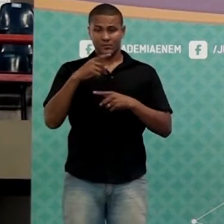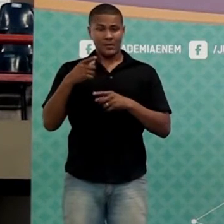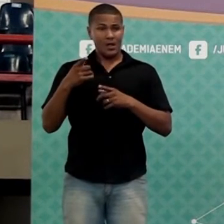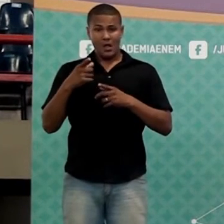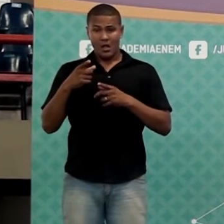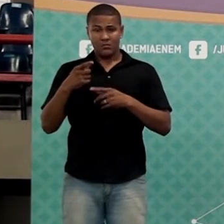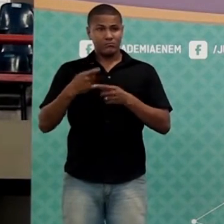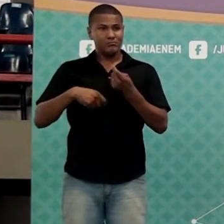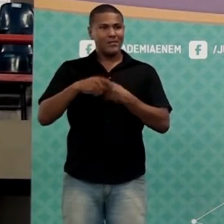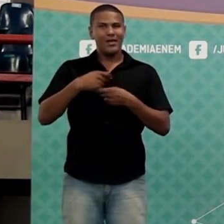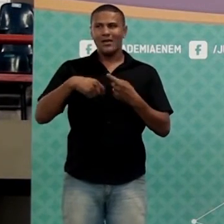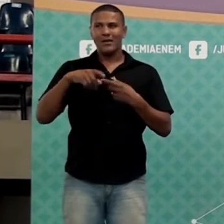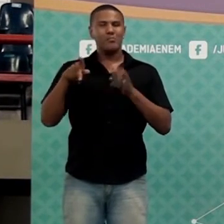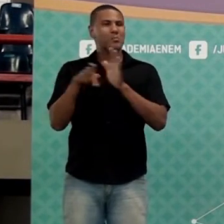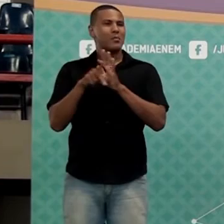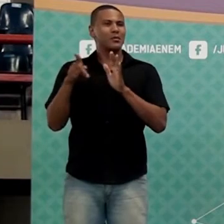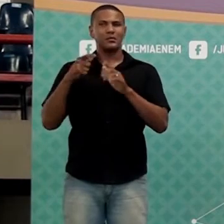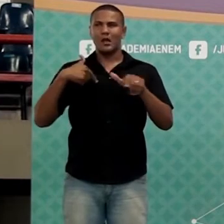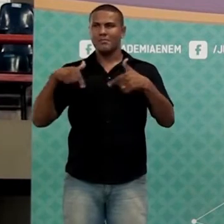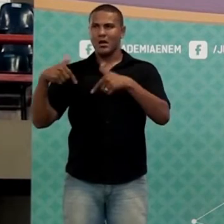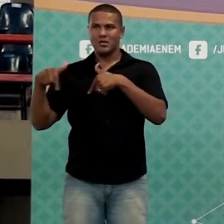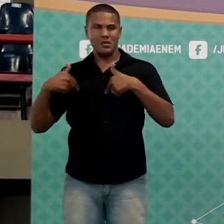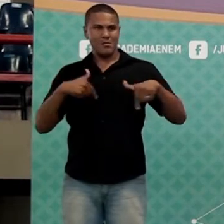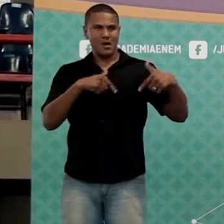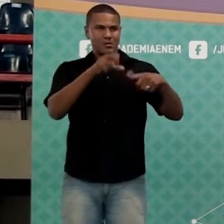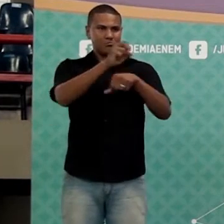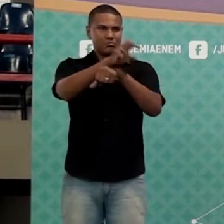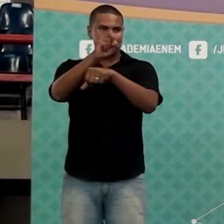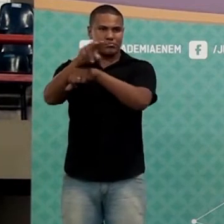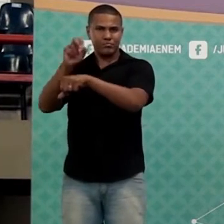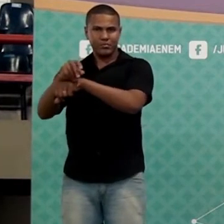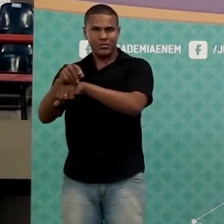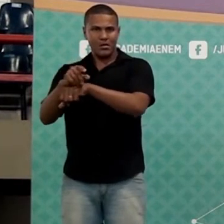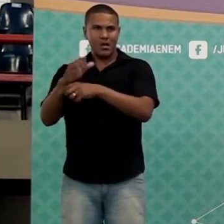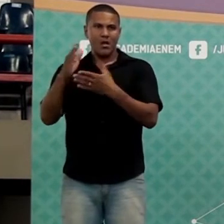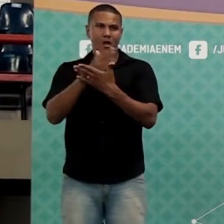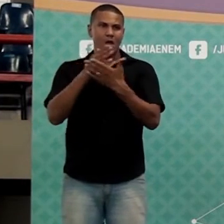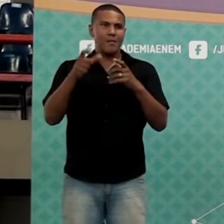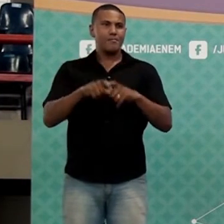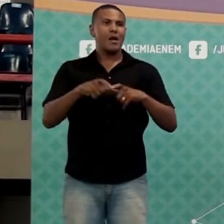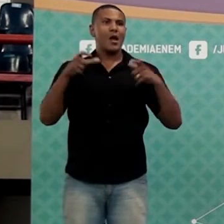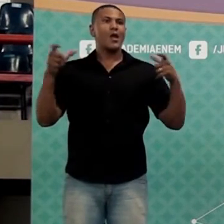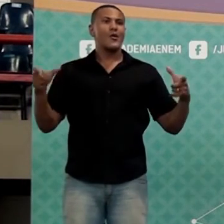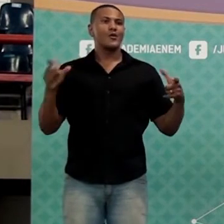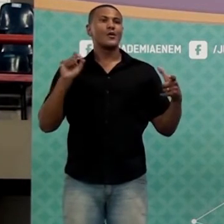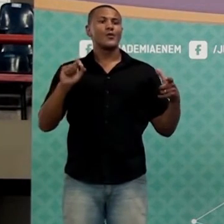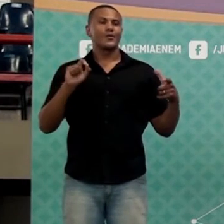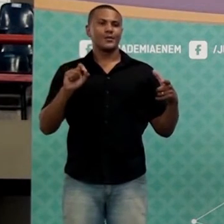no Brasil, uma grande porcentagem é formal ou informal?